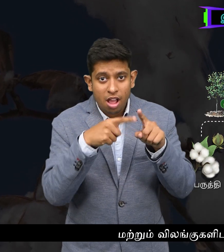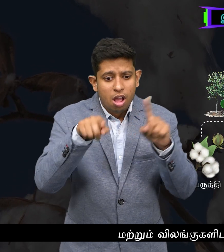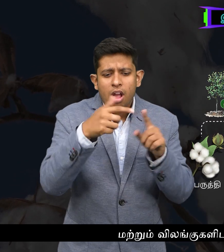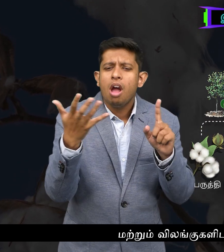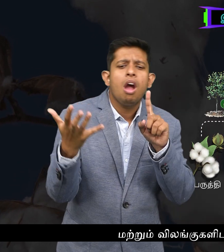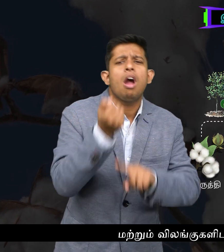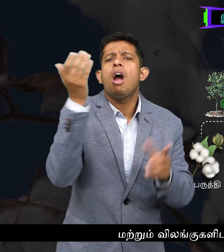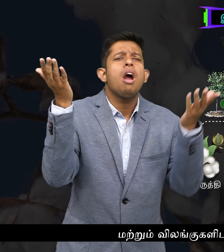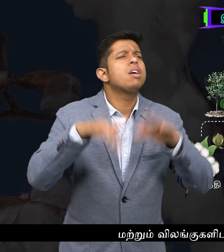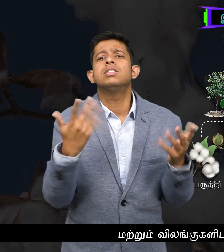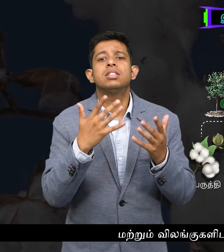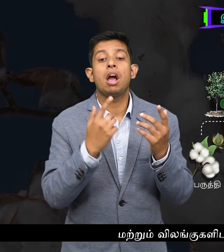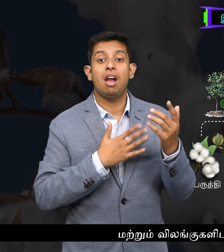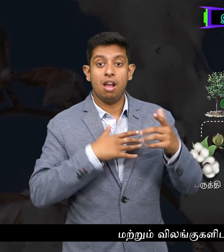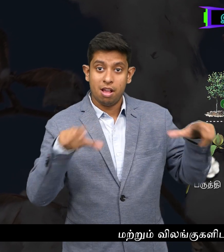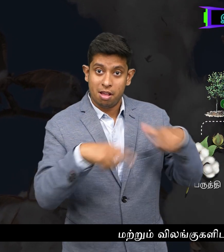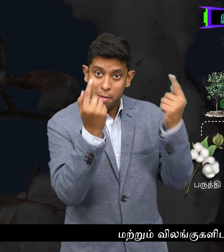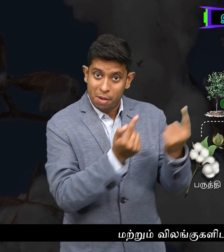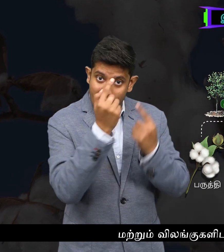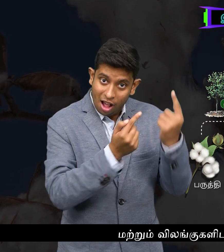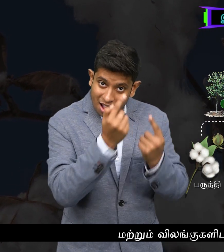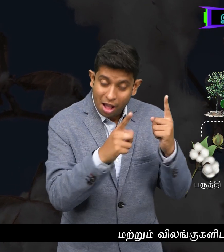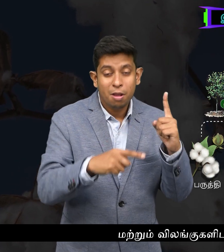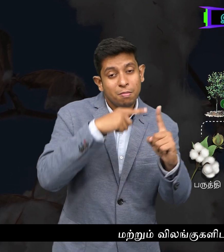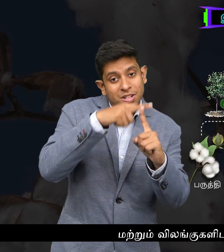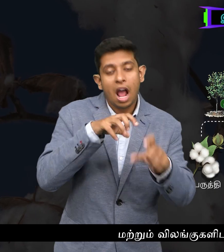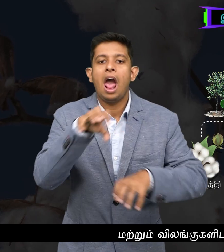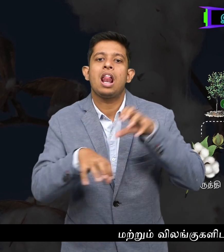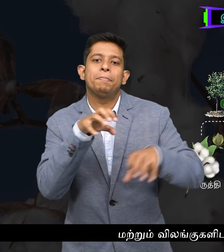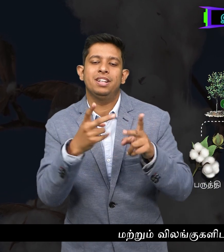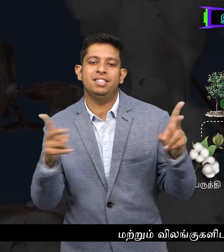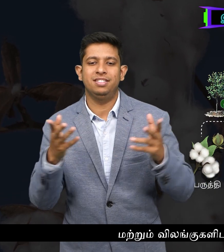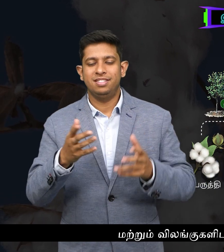தாவரங்கள் மற்றும் விலங்குகளிடமிருந்து எடுக்கப்படுகிறது.